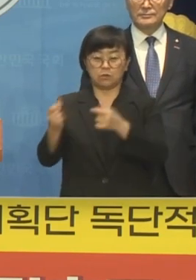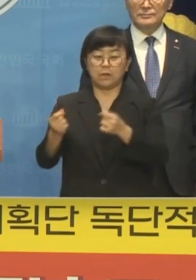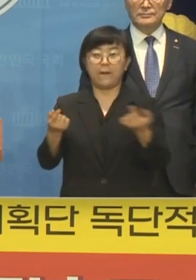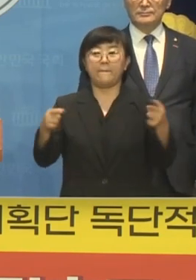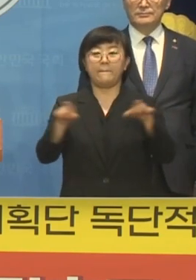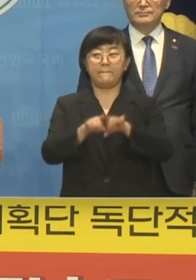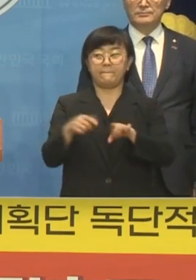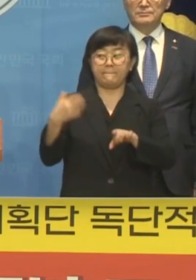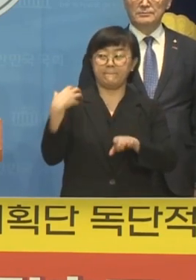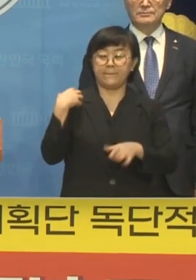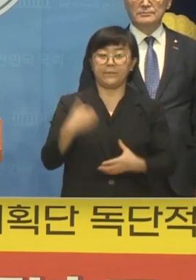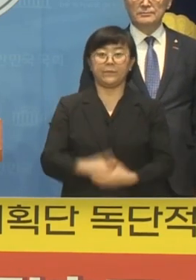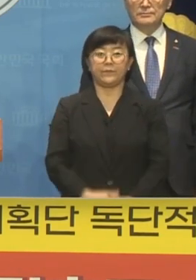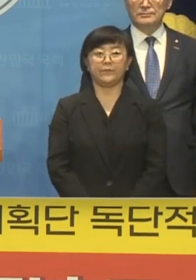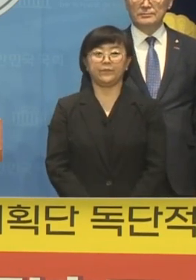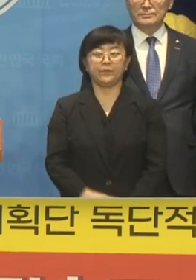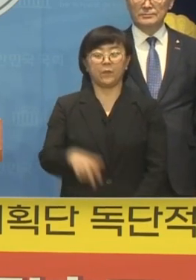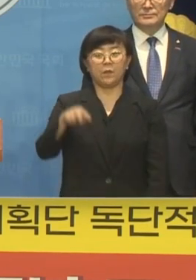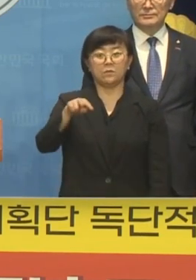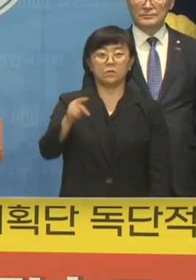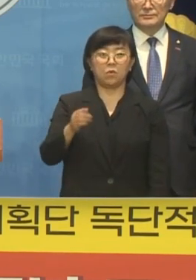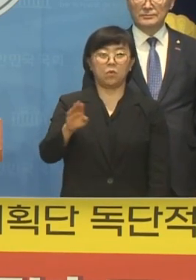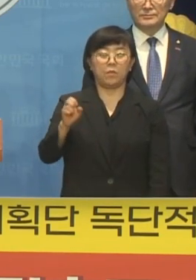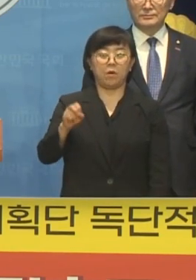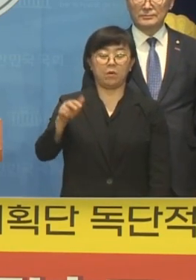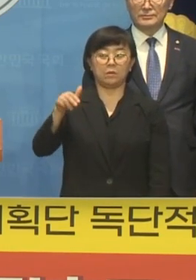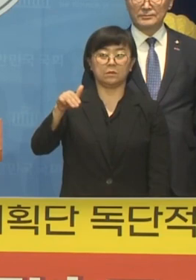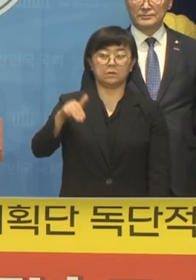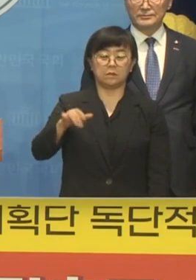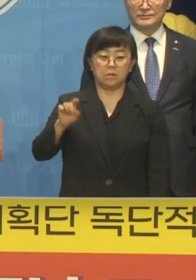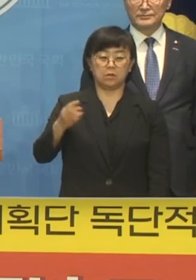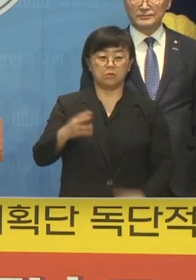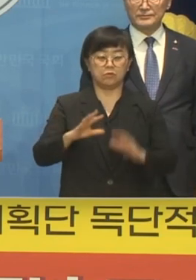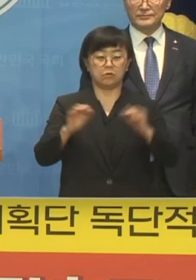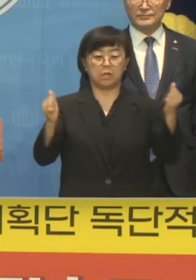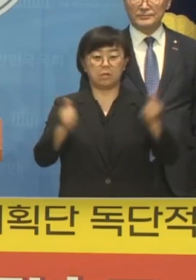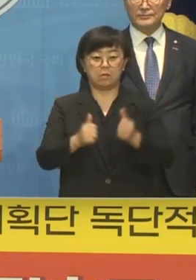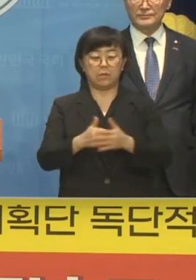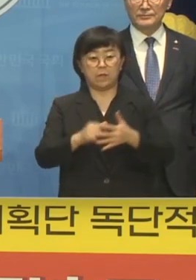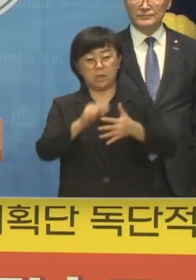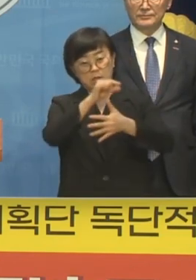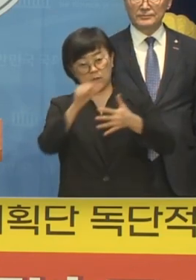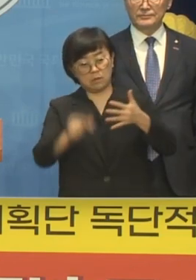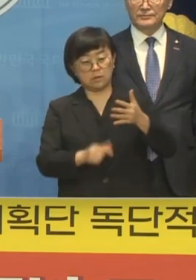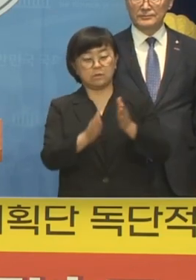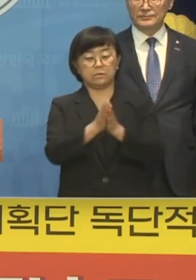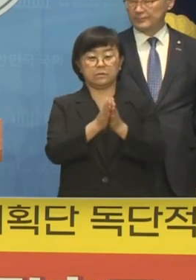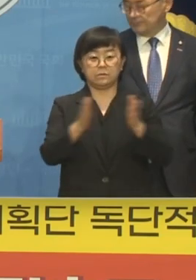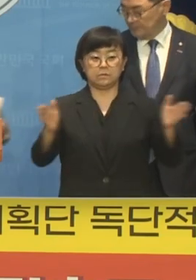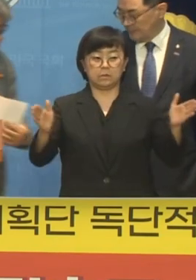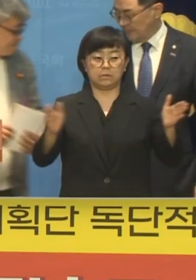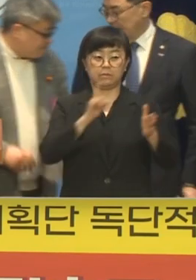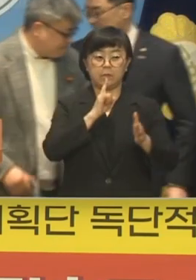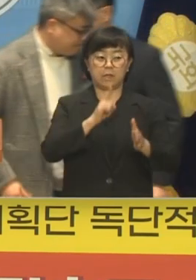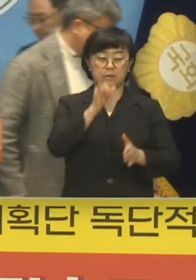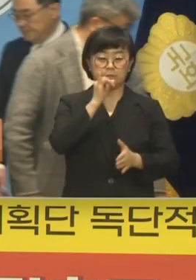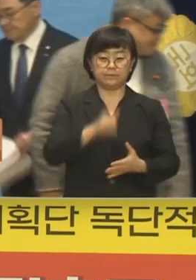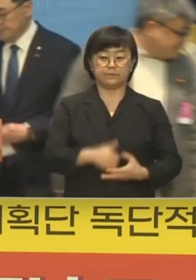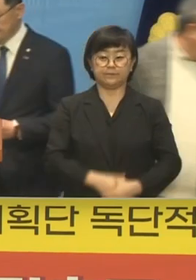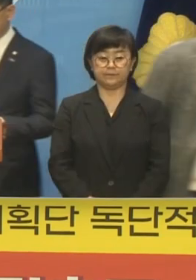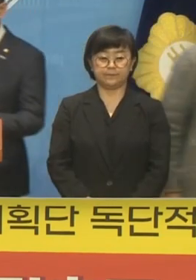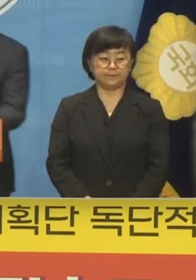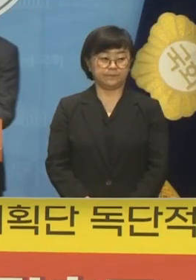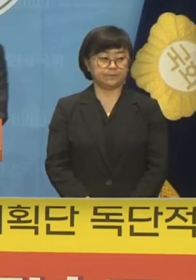진행합니다. 먼저 소병철, 김혜재, 서동영 국회의원의 여는 말씀이 있으시겠습니다.